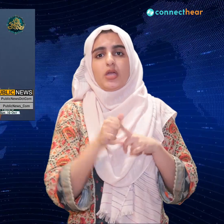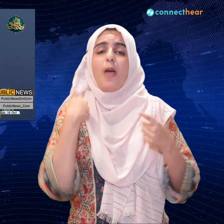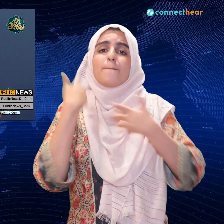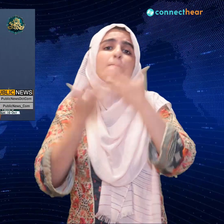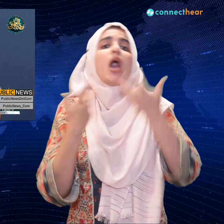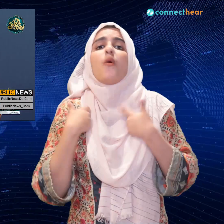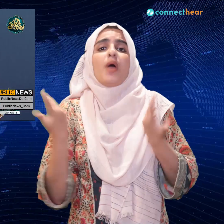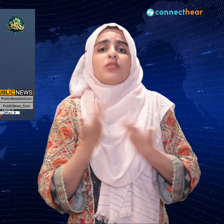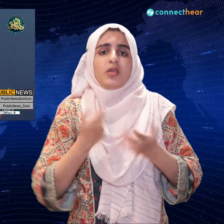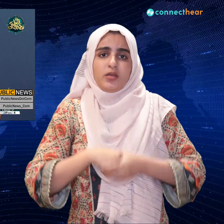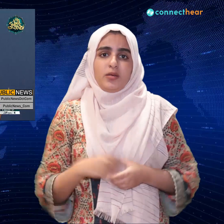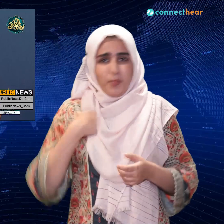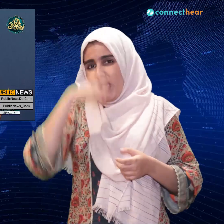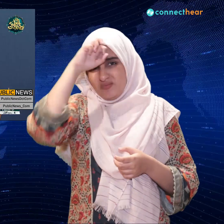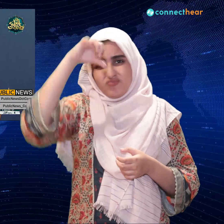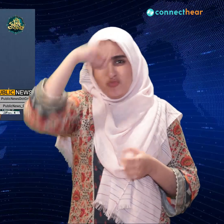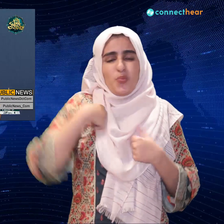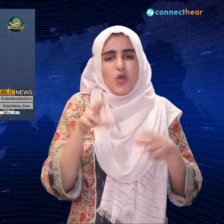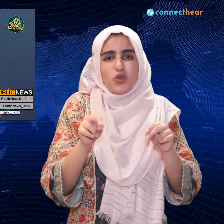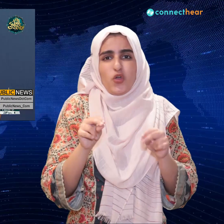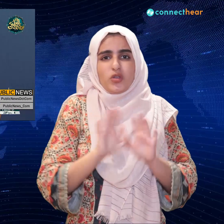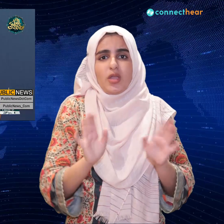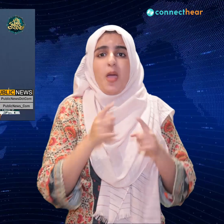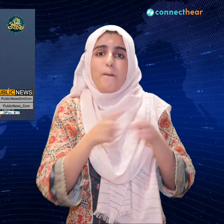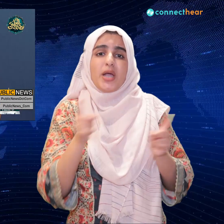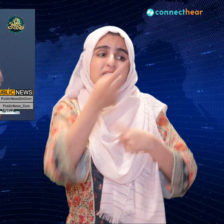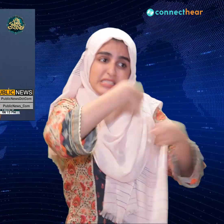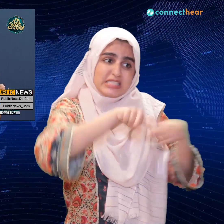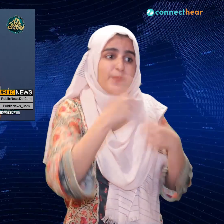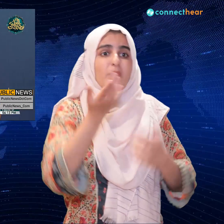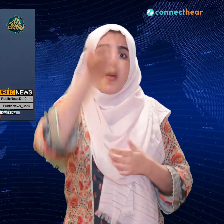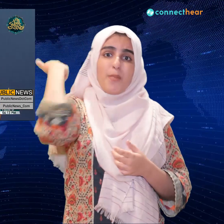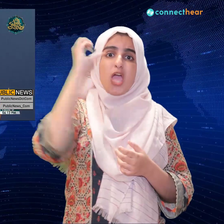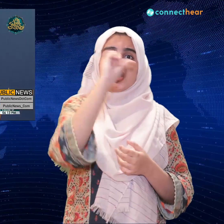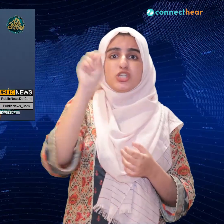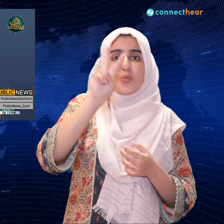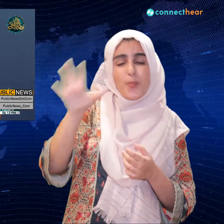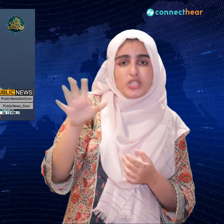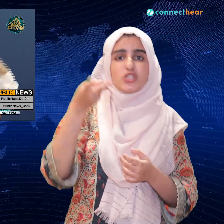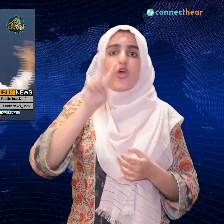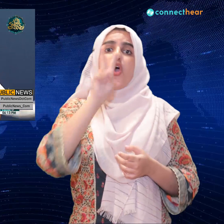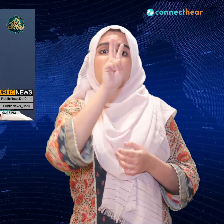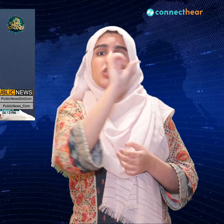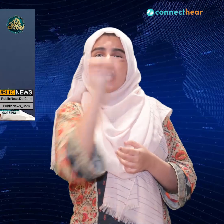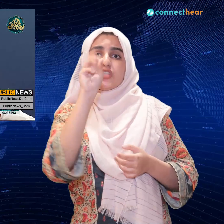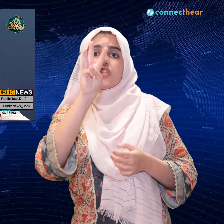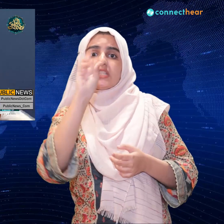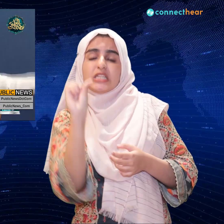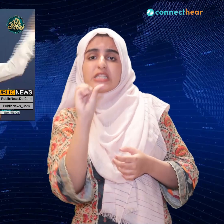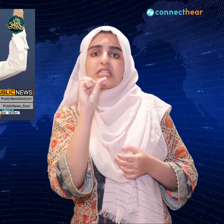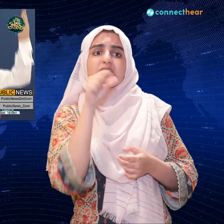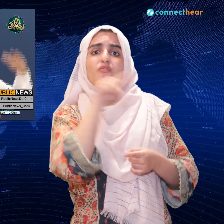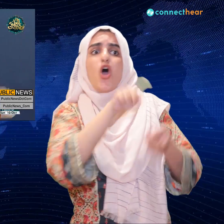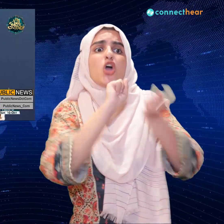چاہتا ہوں, میں تو اسکالر نہیں ہوں, لیکن کوئی یہ ریسرچ تو کرے کہ 625 اور 636 میں کیا ہوا کہ